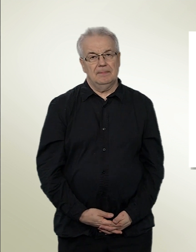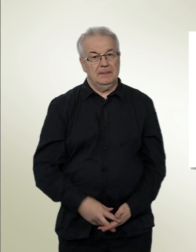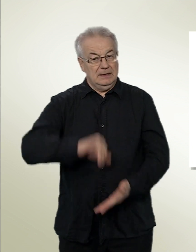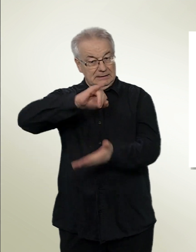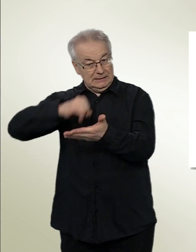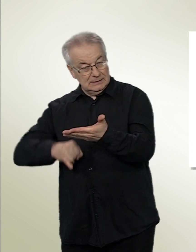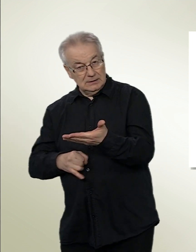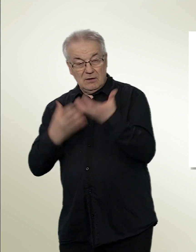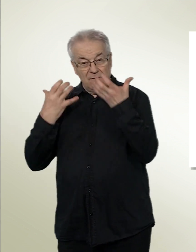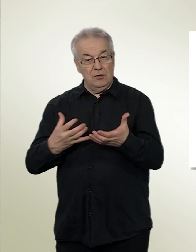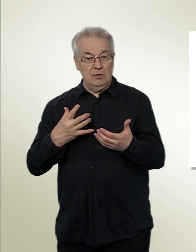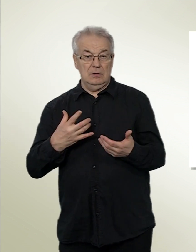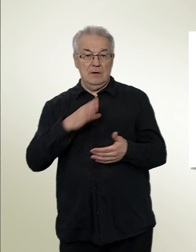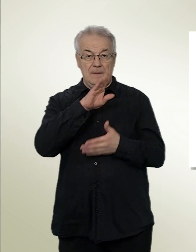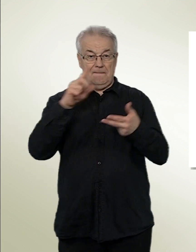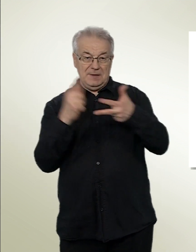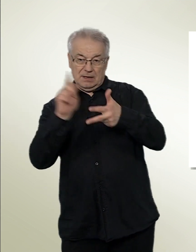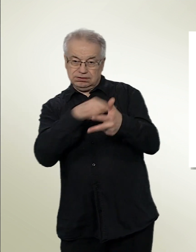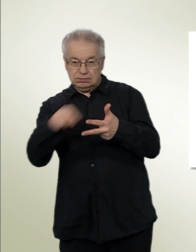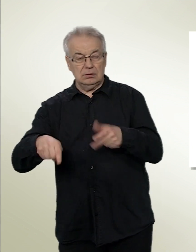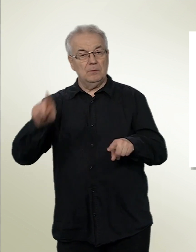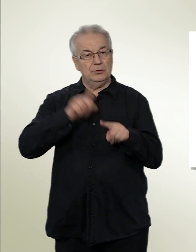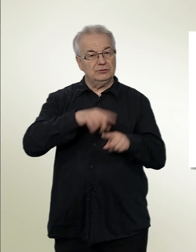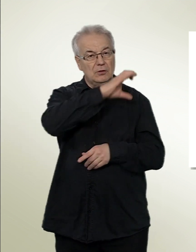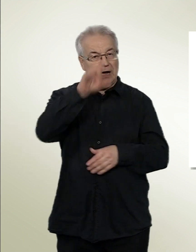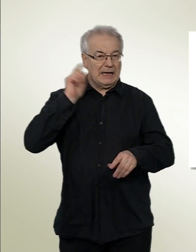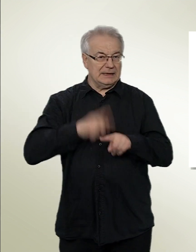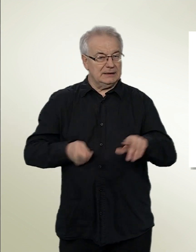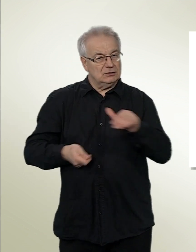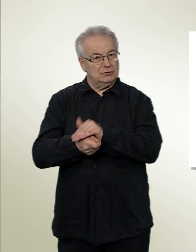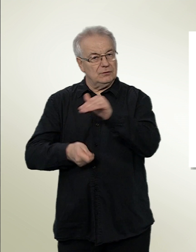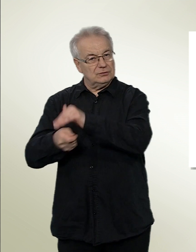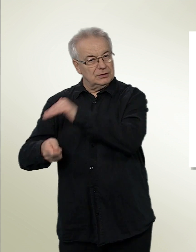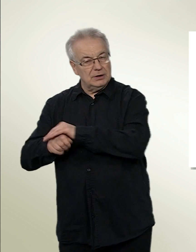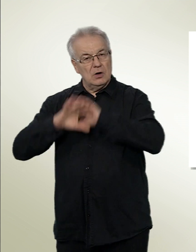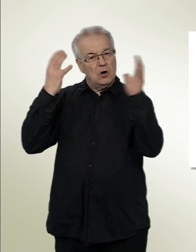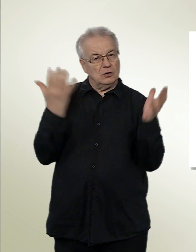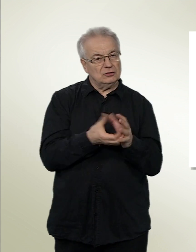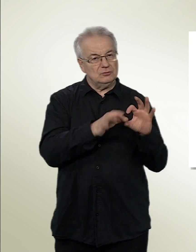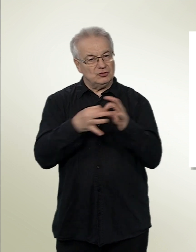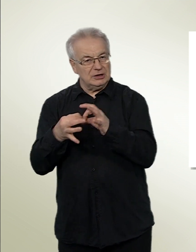L'initiative veut supprimer BILAG et interdire à la Confédération de subventionner toute chaîne de radio ou de télévision.